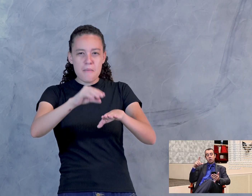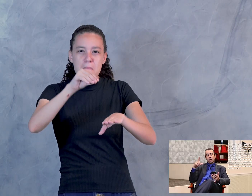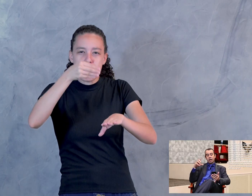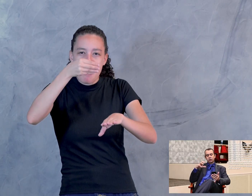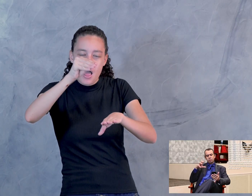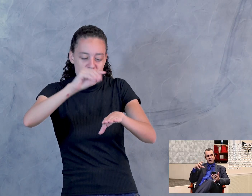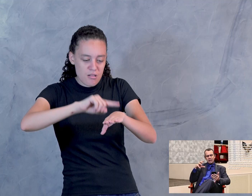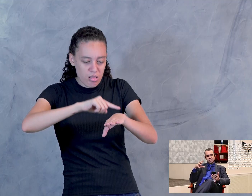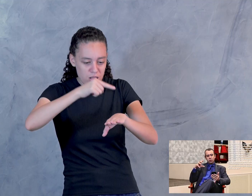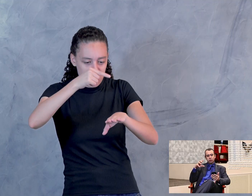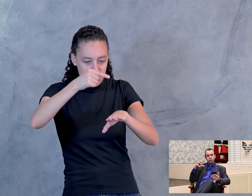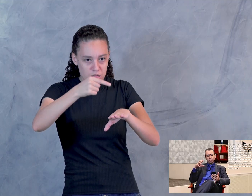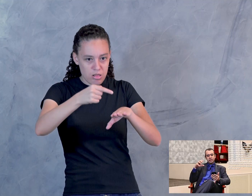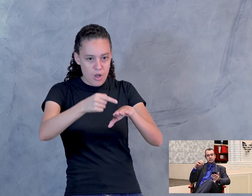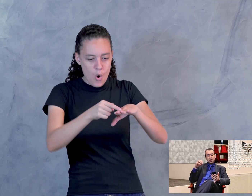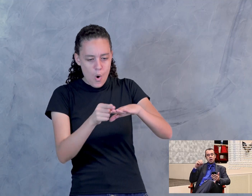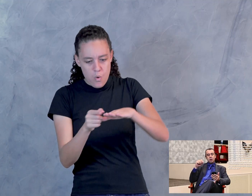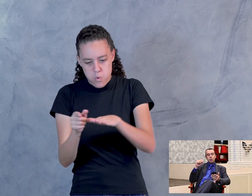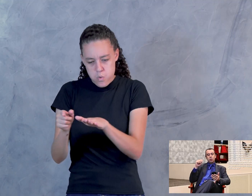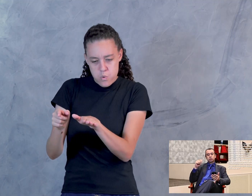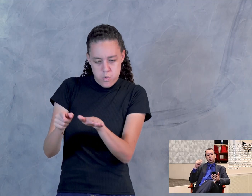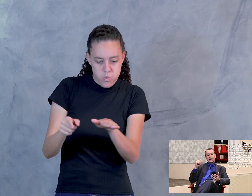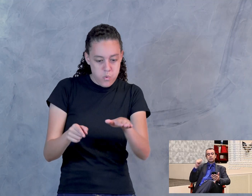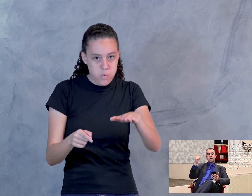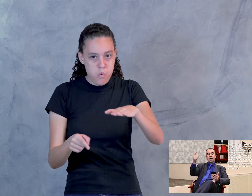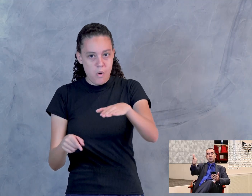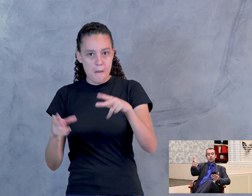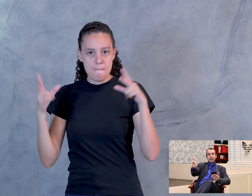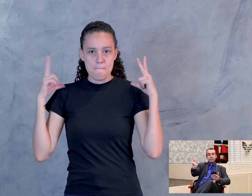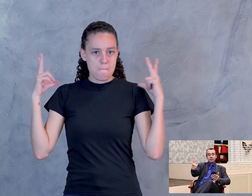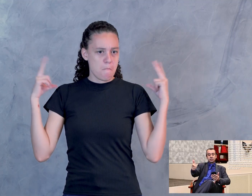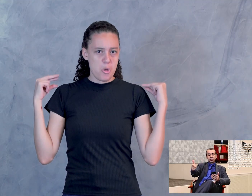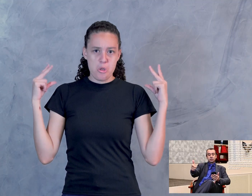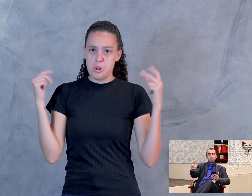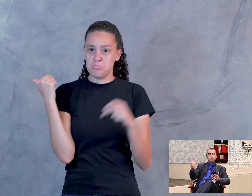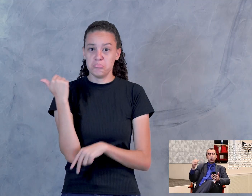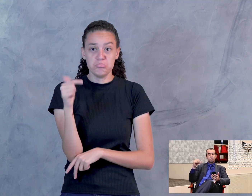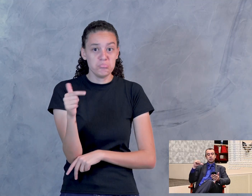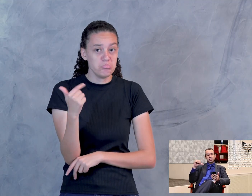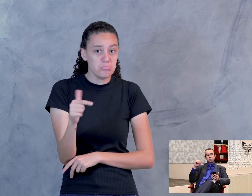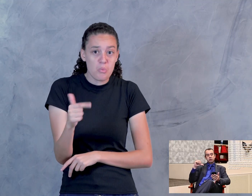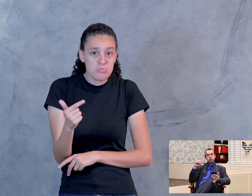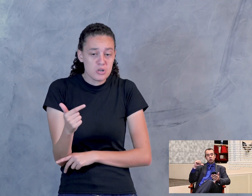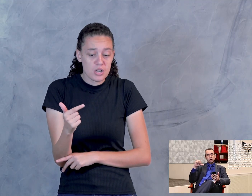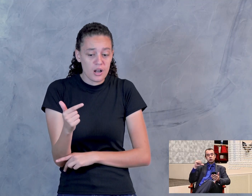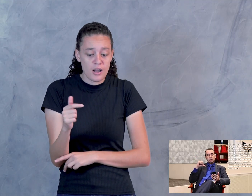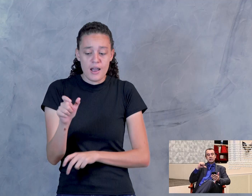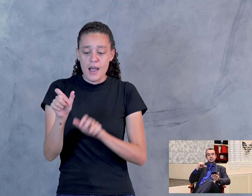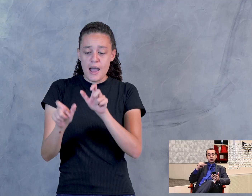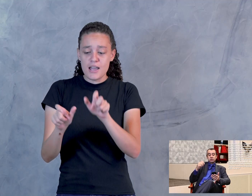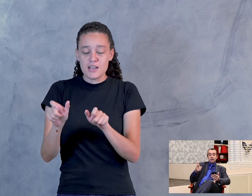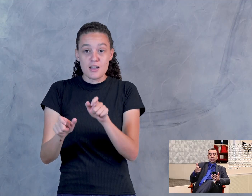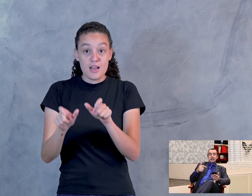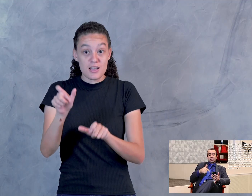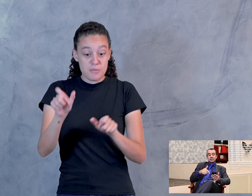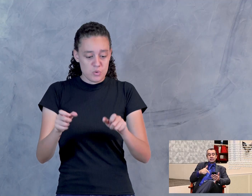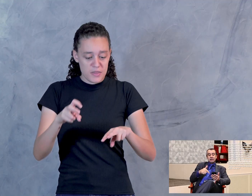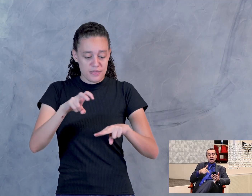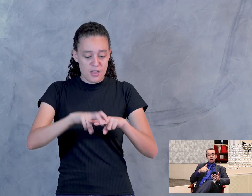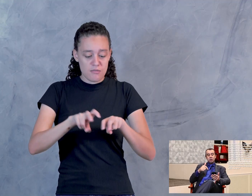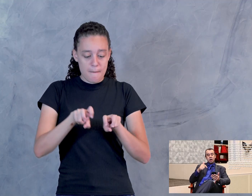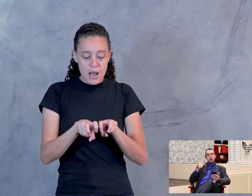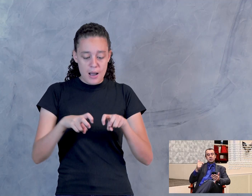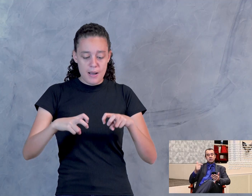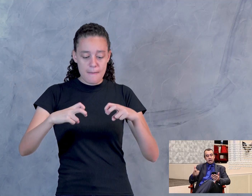estava percorrendo belas rodovias, controlado remotamente, de modo que as pessoas pareciam sentadas